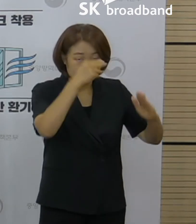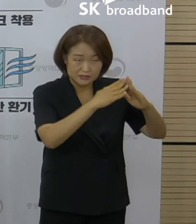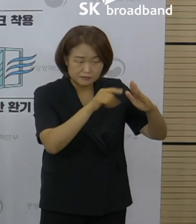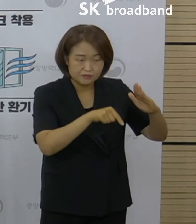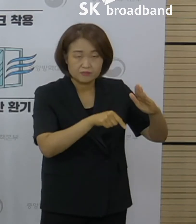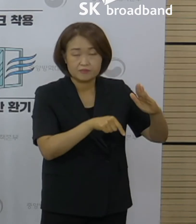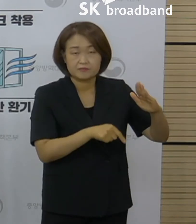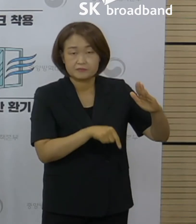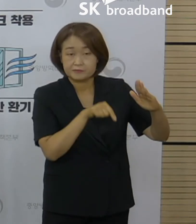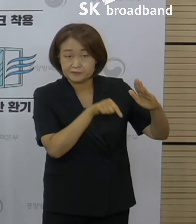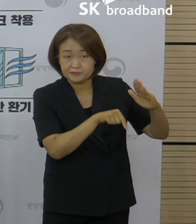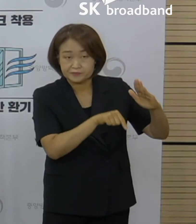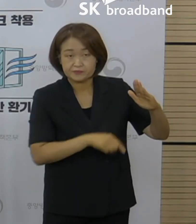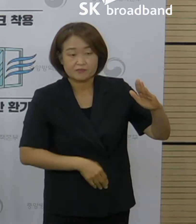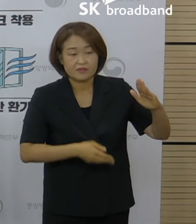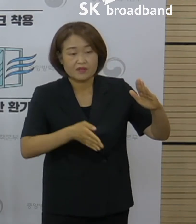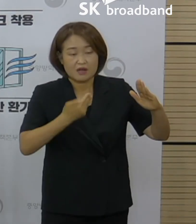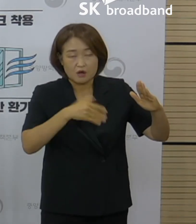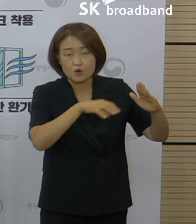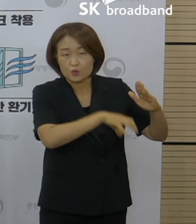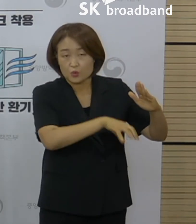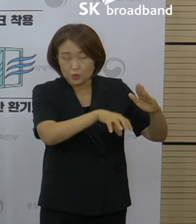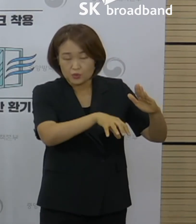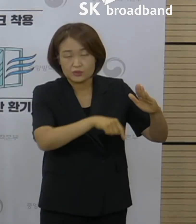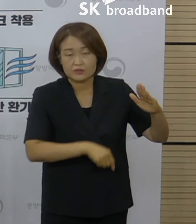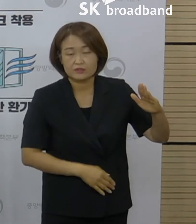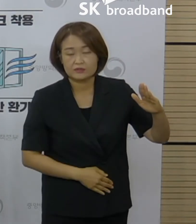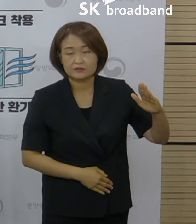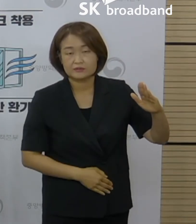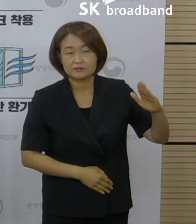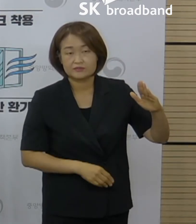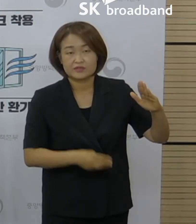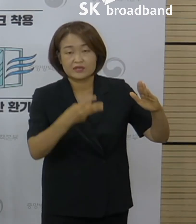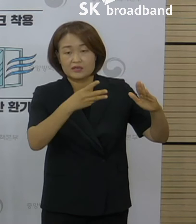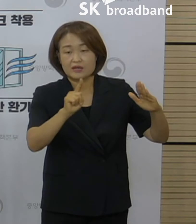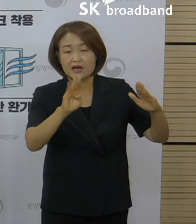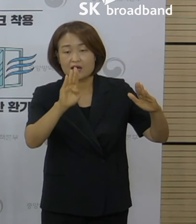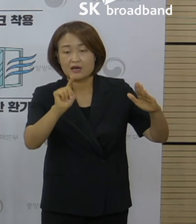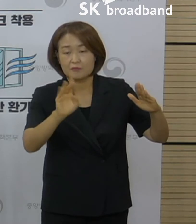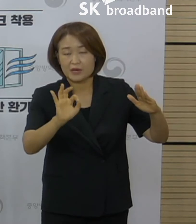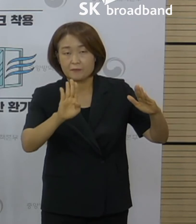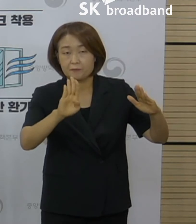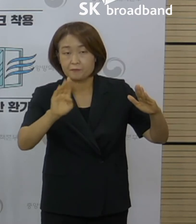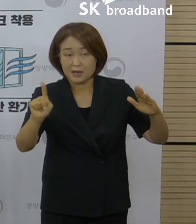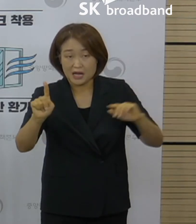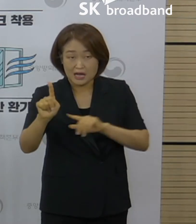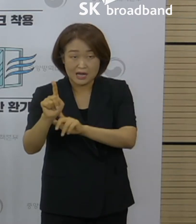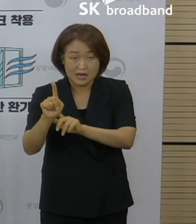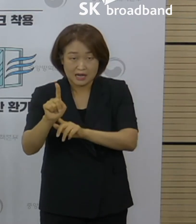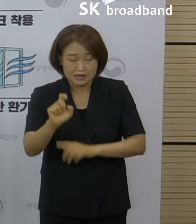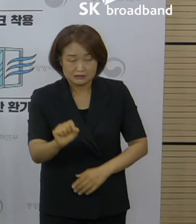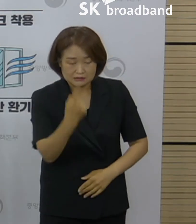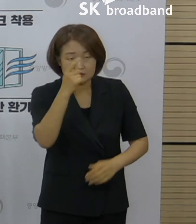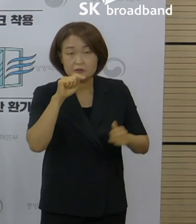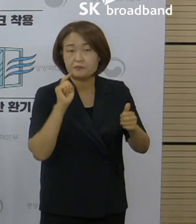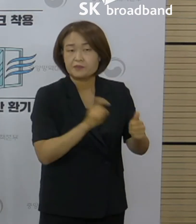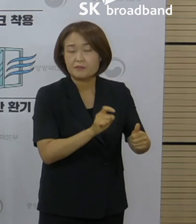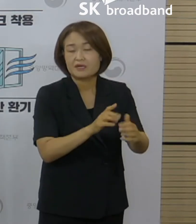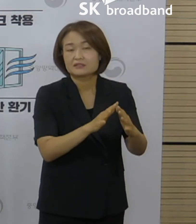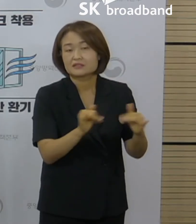마포구 술집 음식점 이렇게 표현하고 있는데요. 관련해서는 라밤바 관련돼서 확진된 사례들에